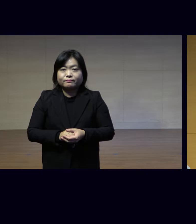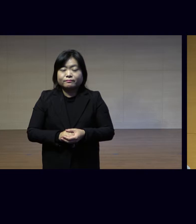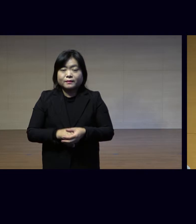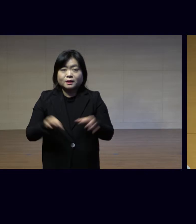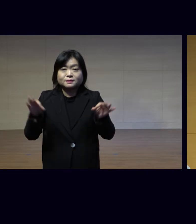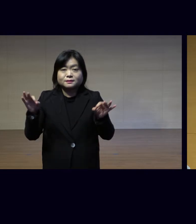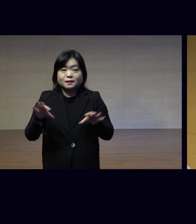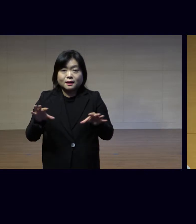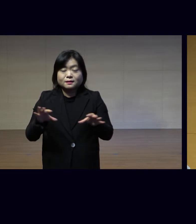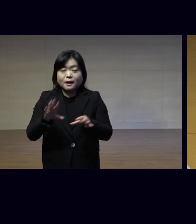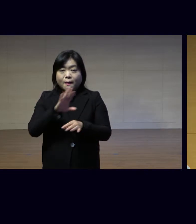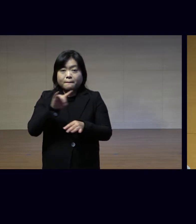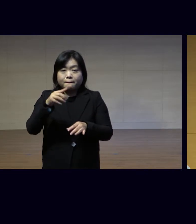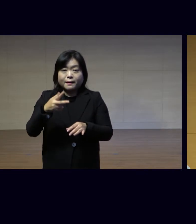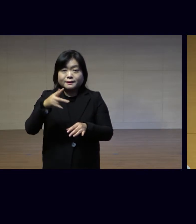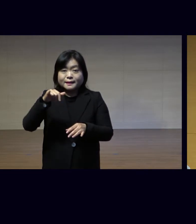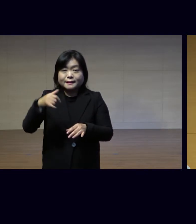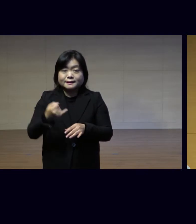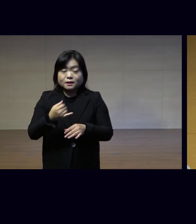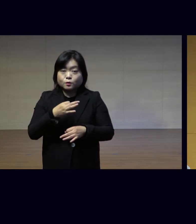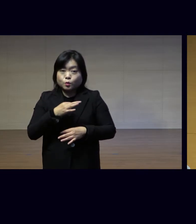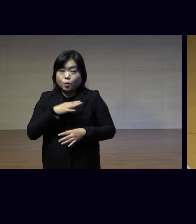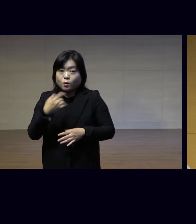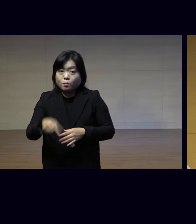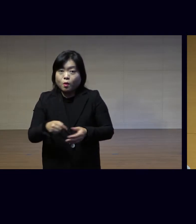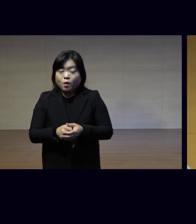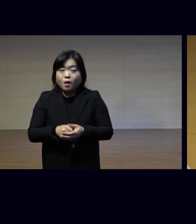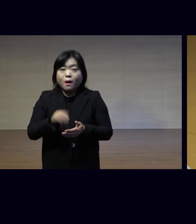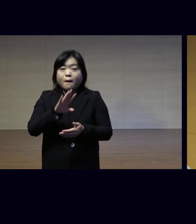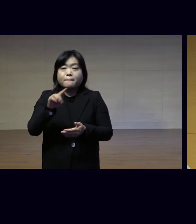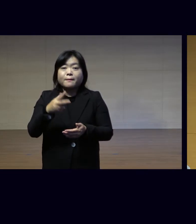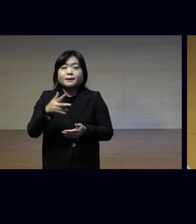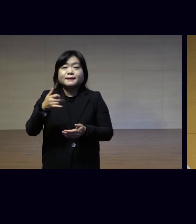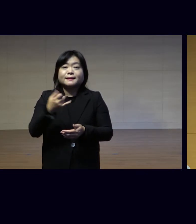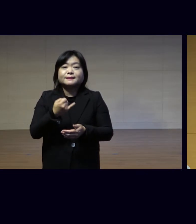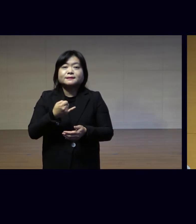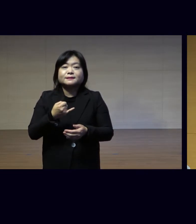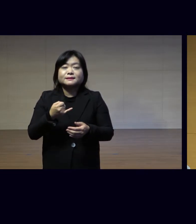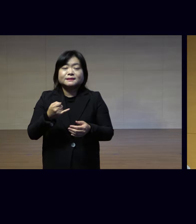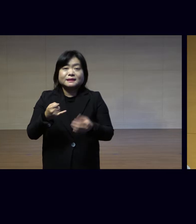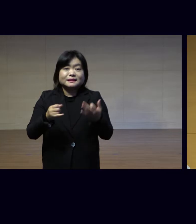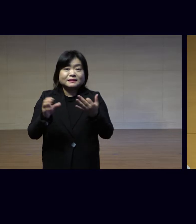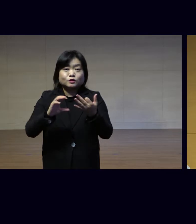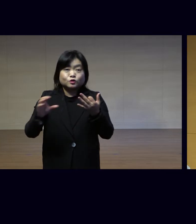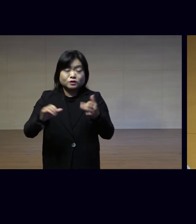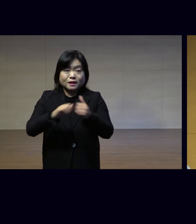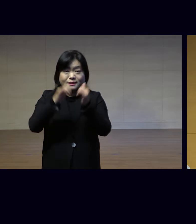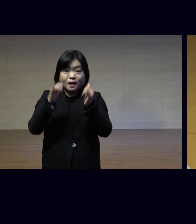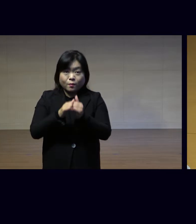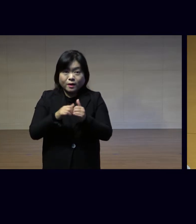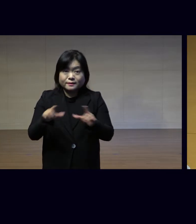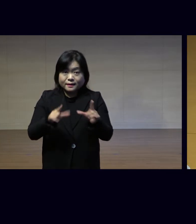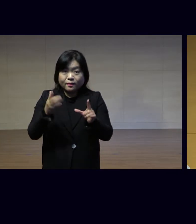잠깐 발자크가 저는 놀라운 게 뭐냐면은 이 사람도 가부장적인 사회에서 19세기 했는데 아까 제가 잠깐